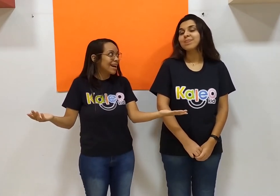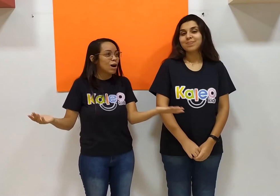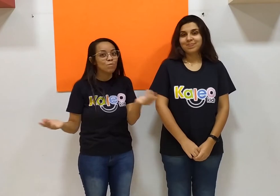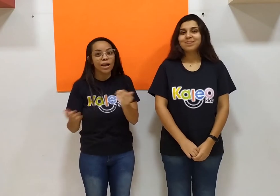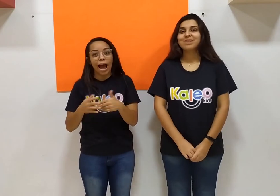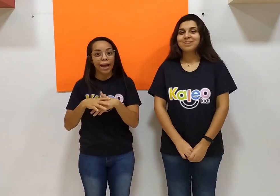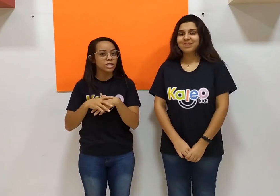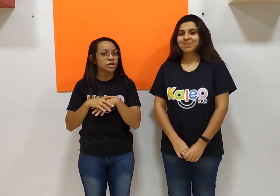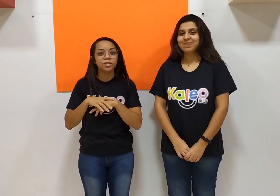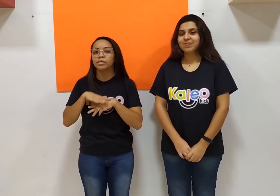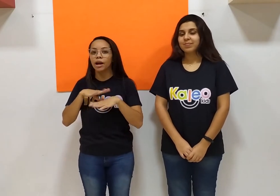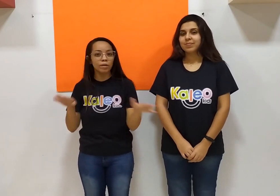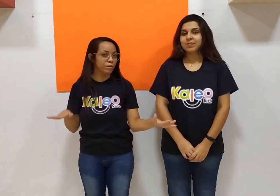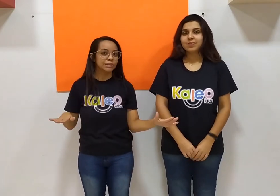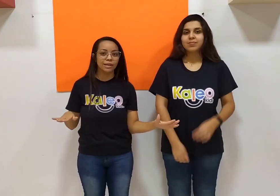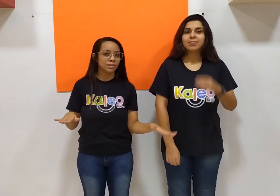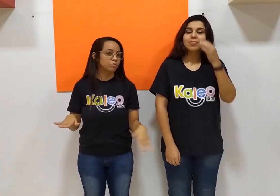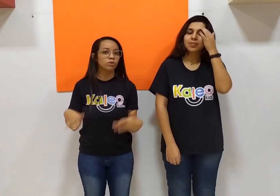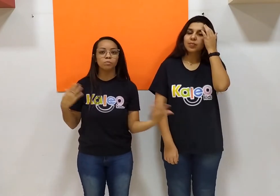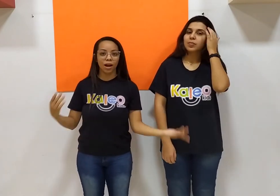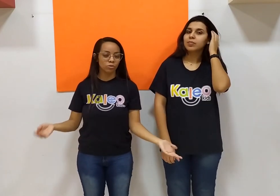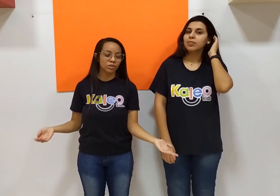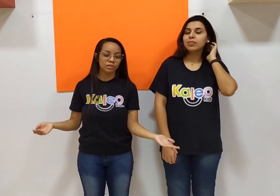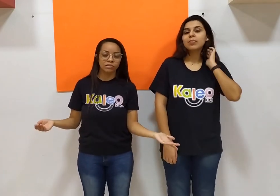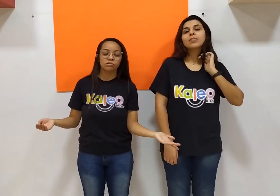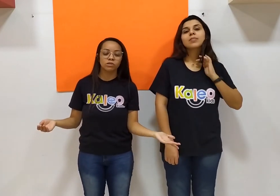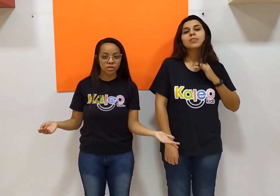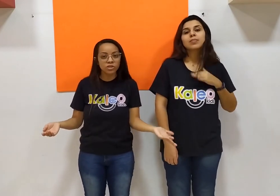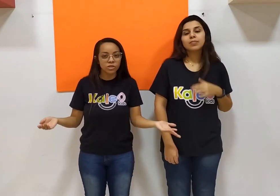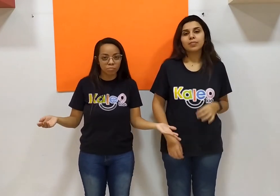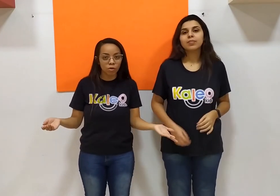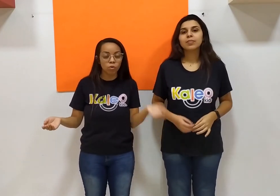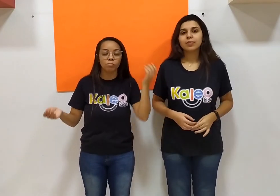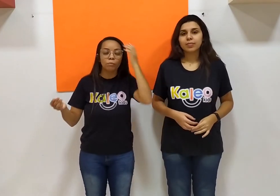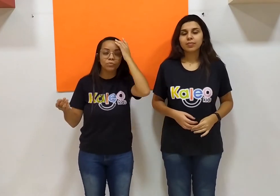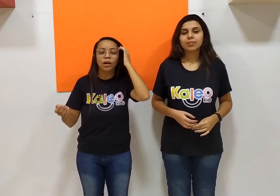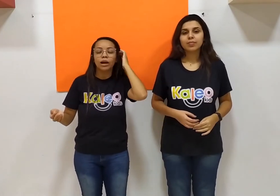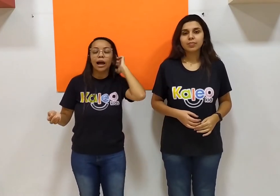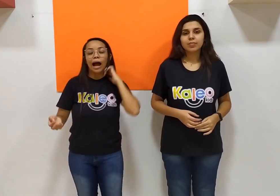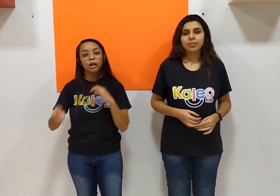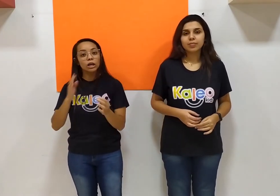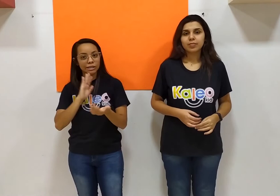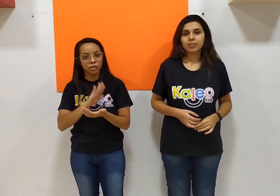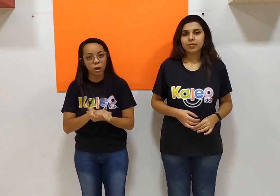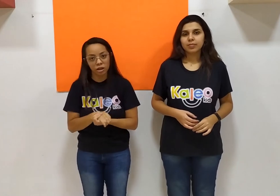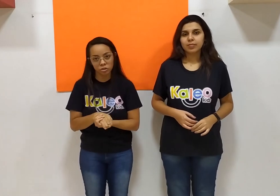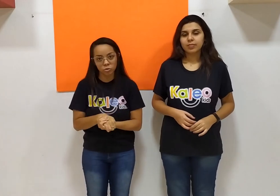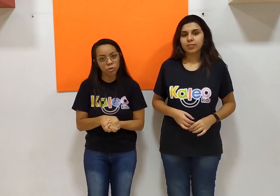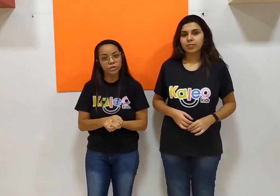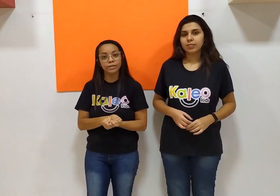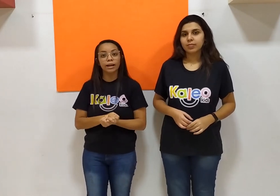legal. Aí a gente não vai precisar se preocupar com todas as coisas que a gente se preocupa. A nossa história de hoje está lá